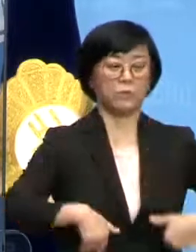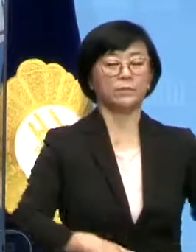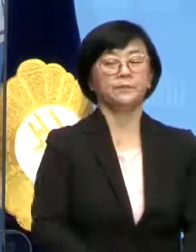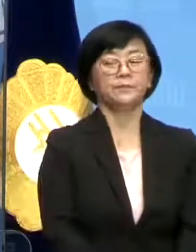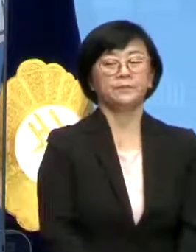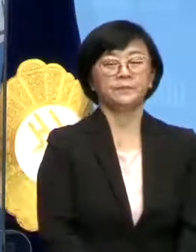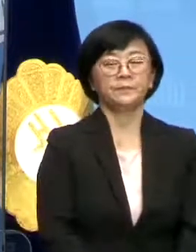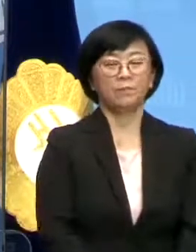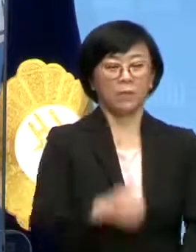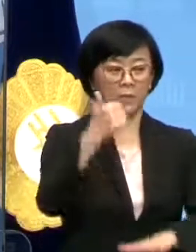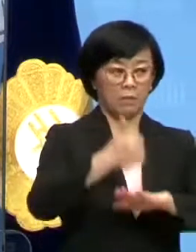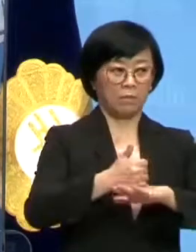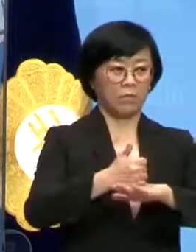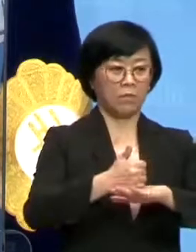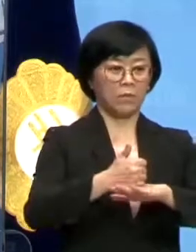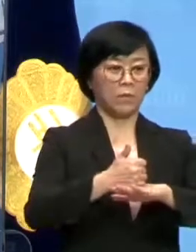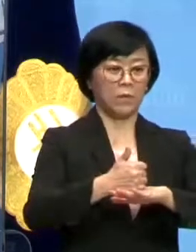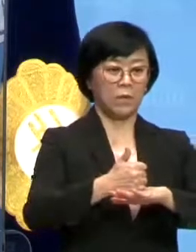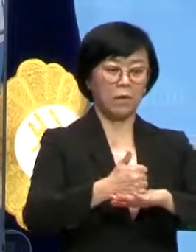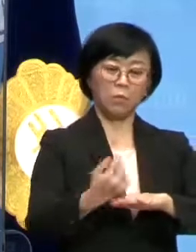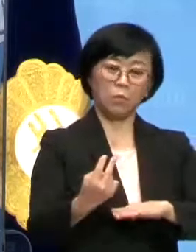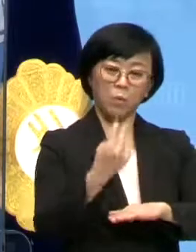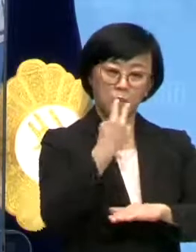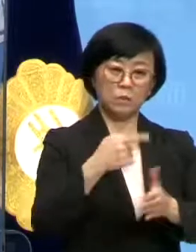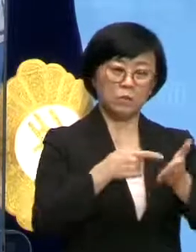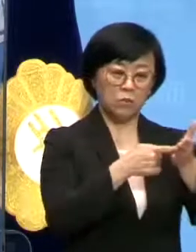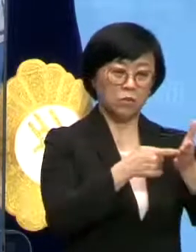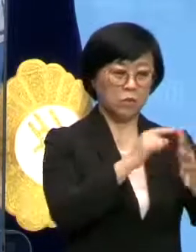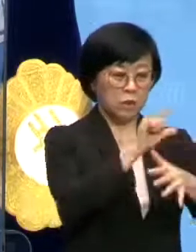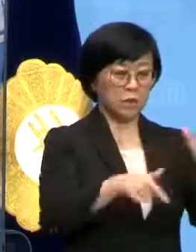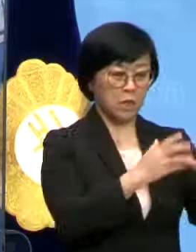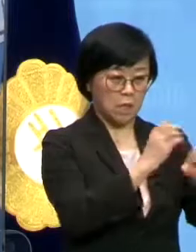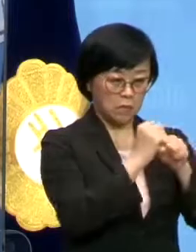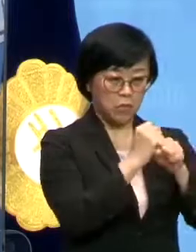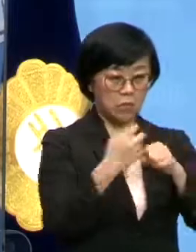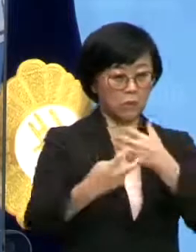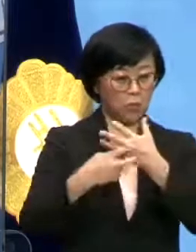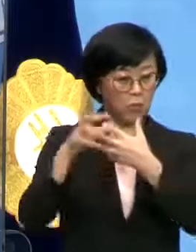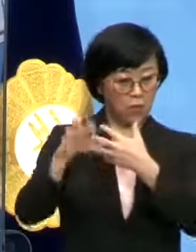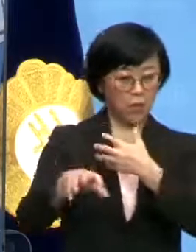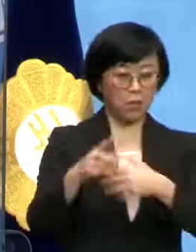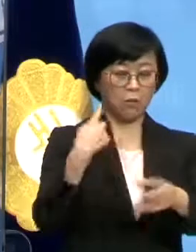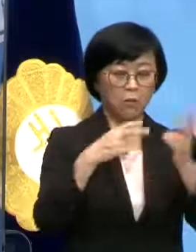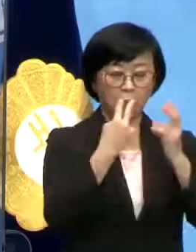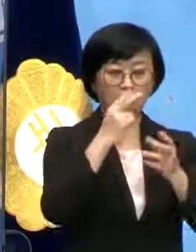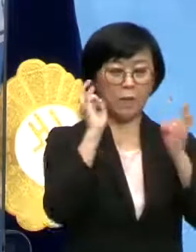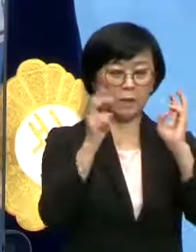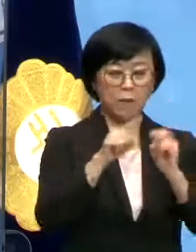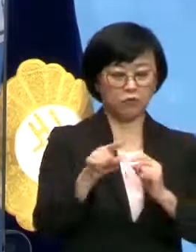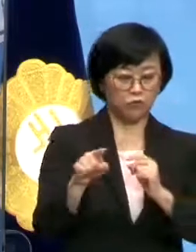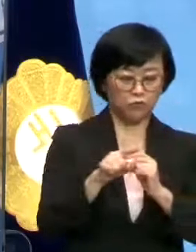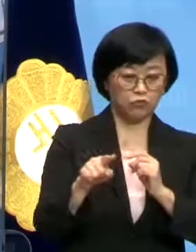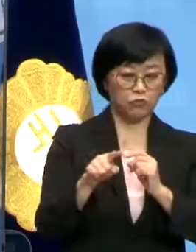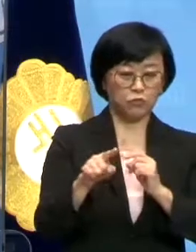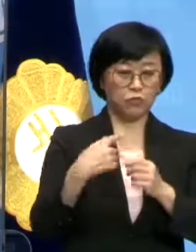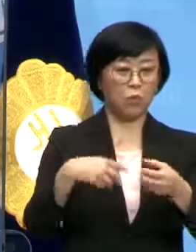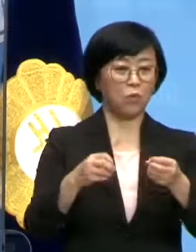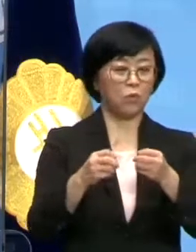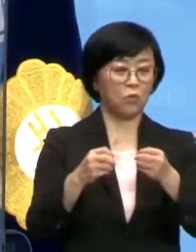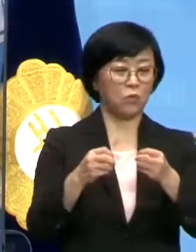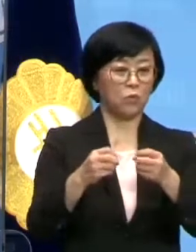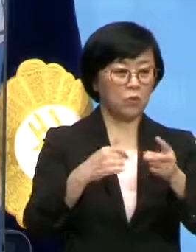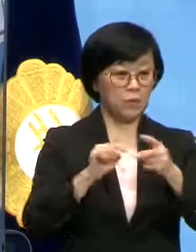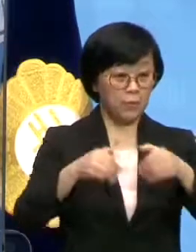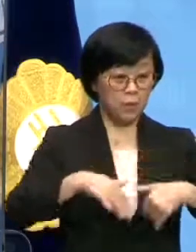것이라 마지막으로 실손 보험 청구 간소화 는 의료계 나 보험업계 이해관계 뿐 아니라 현재